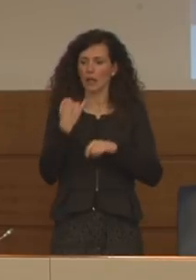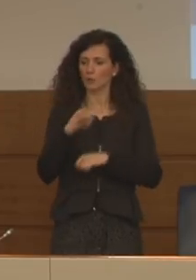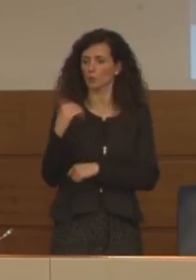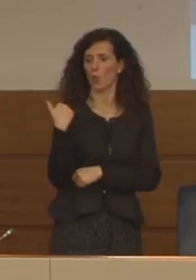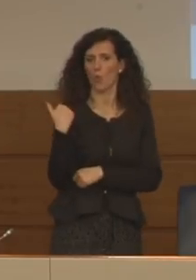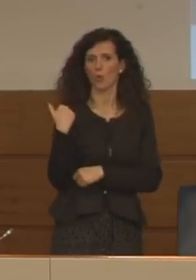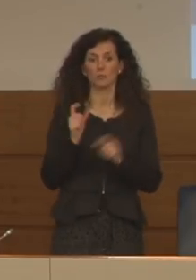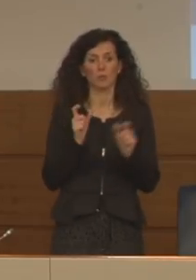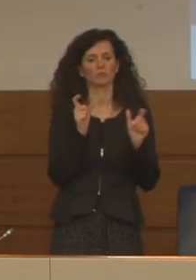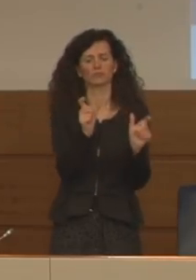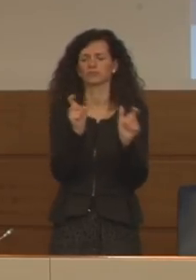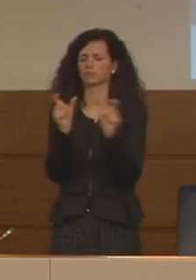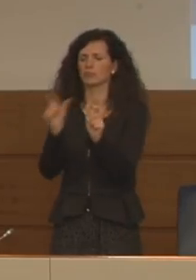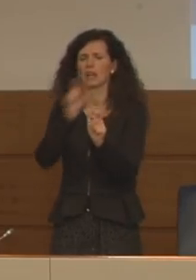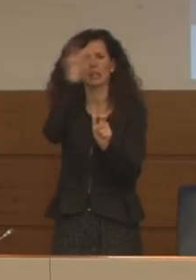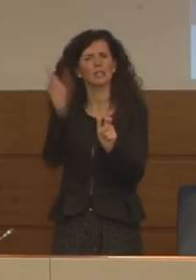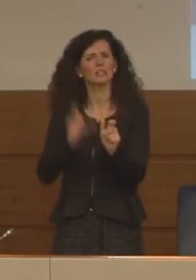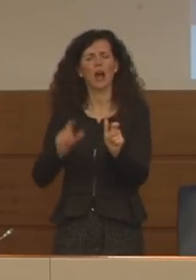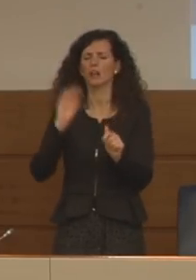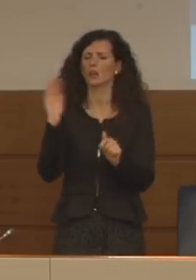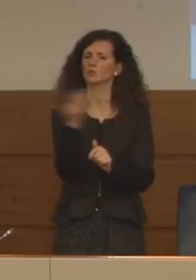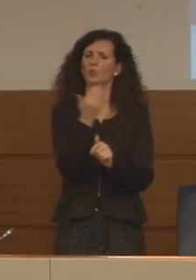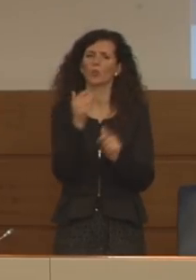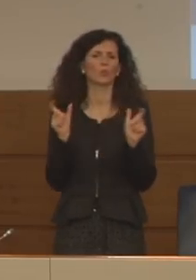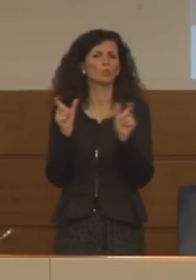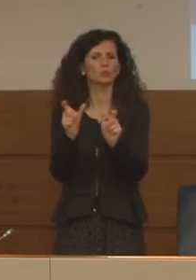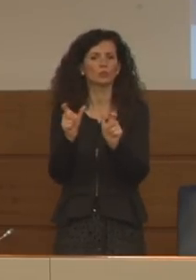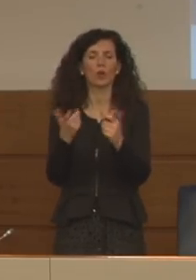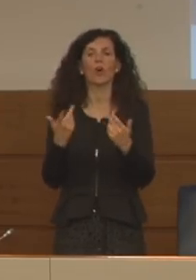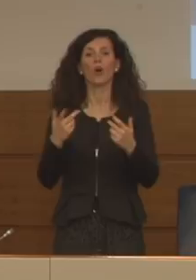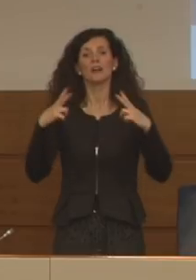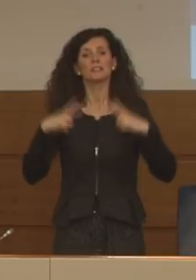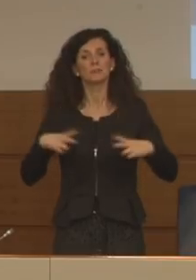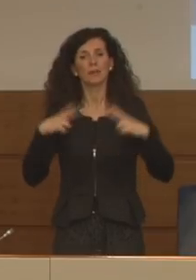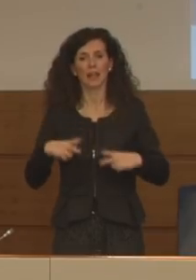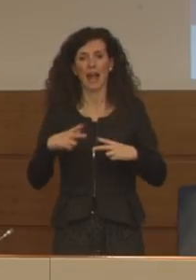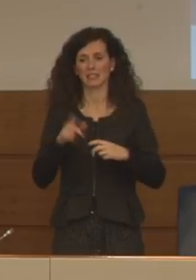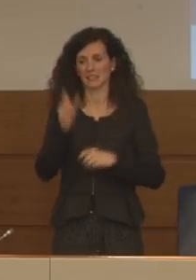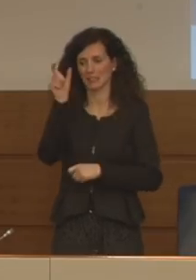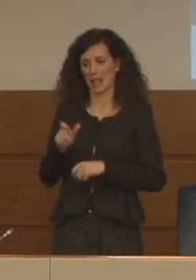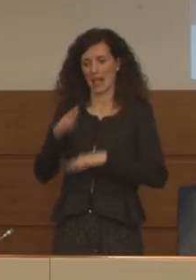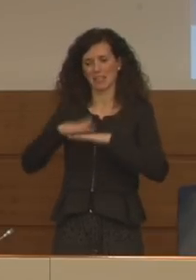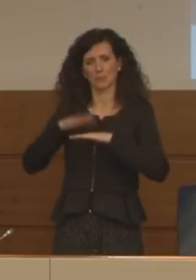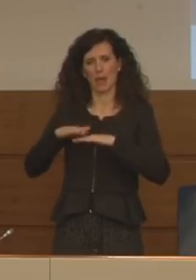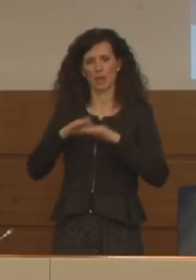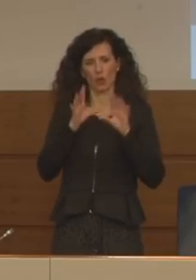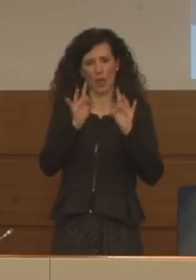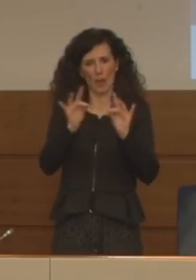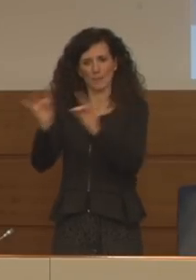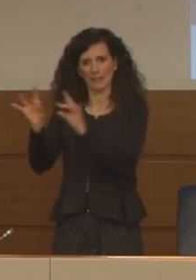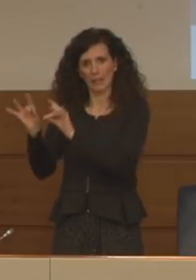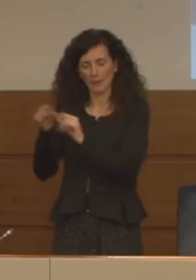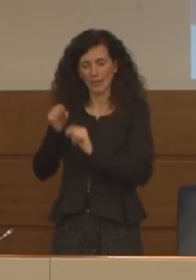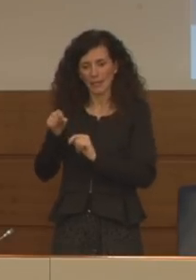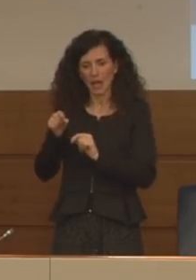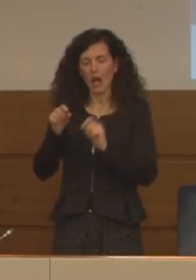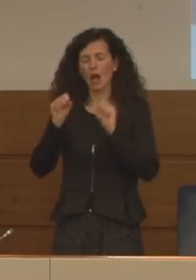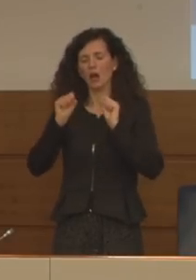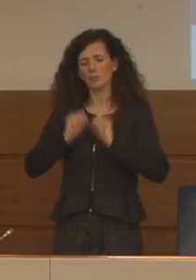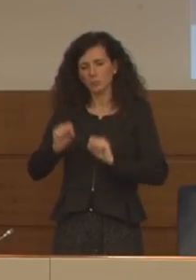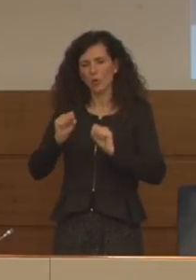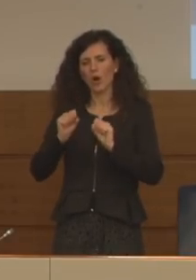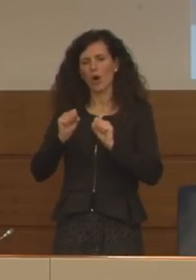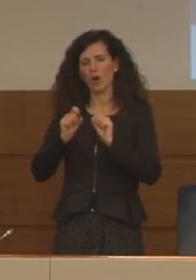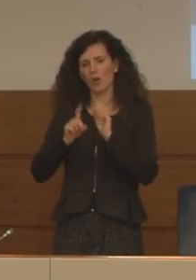sperare fanno sperare agli epidemiologi che possano sortire gli effetti sperati